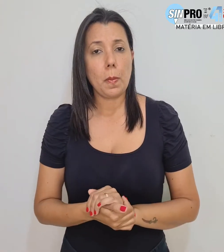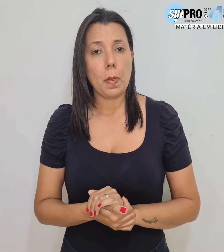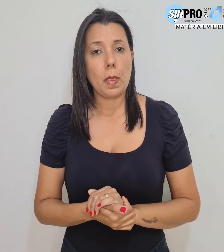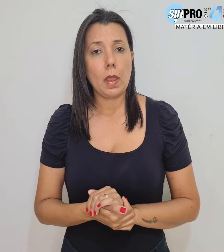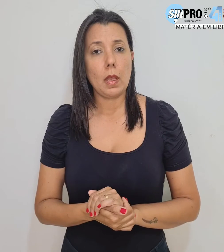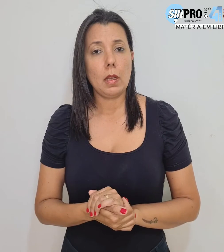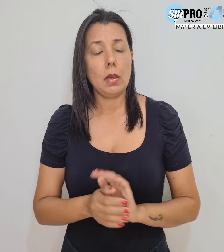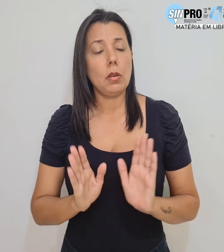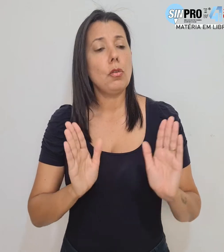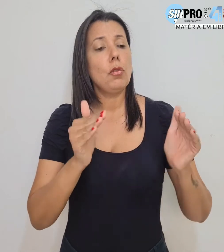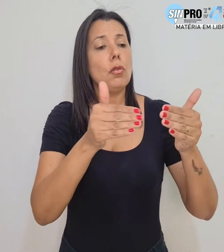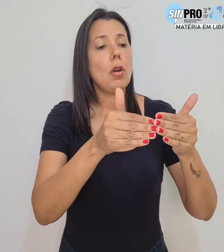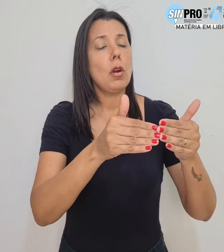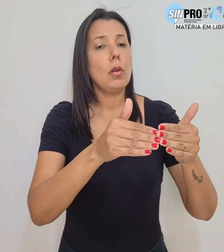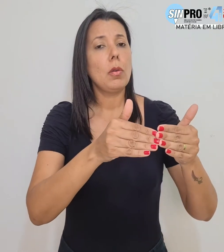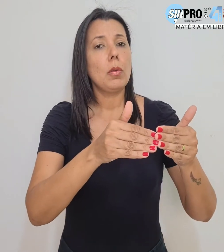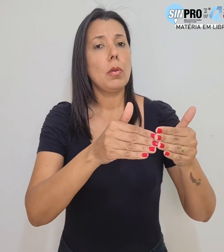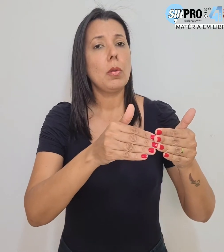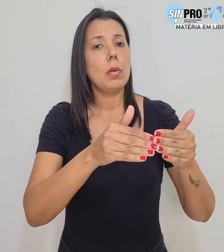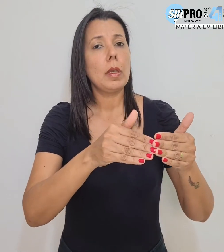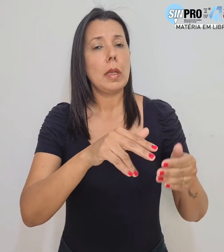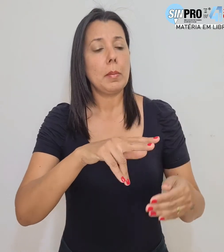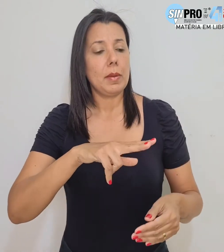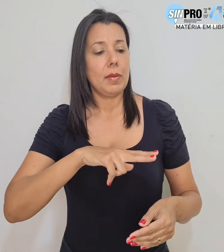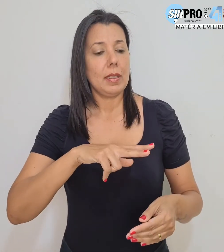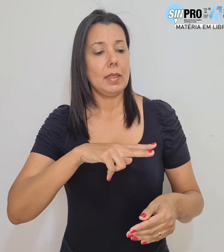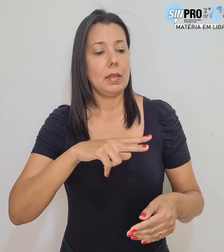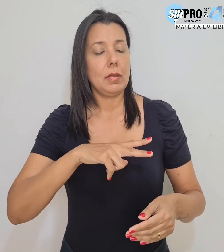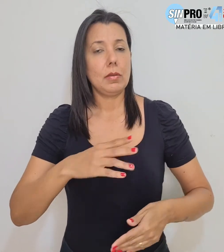foca na privatização dos serviços essenciais